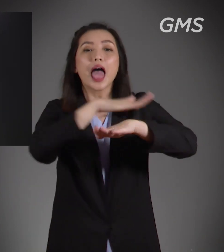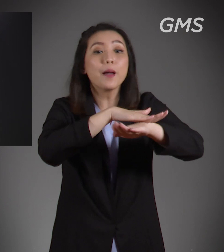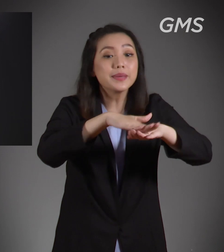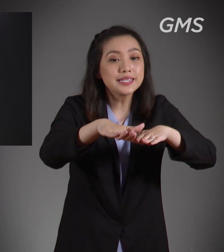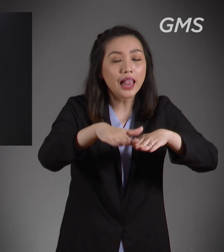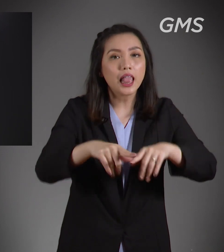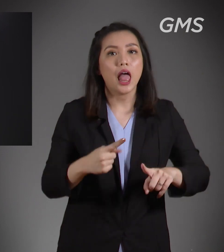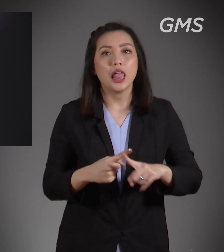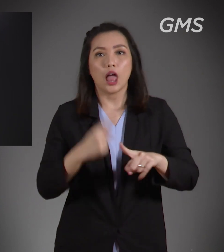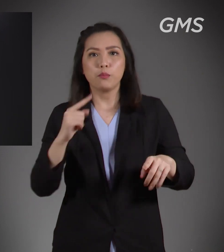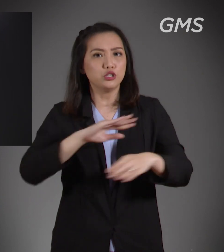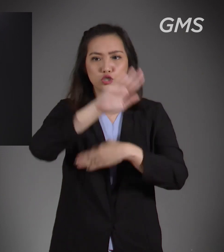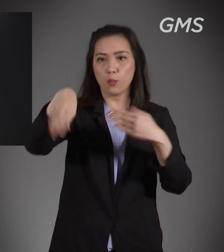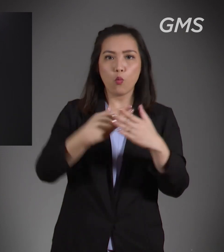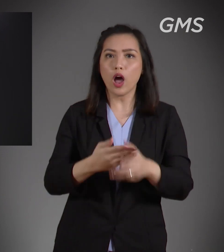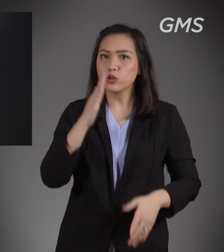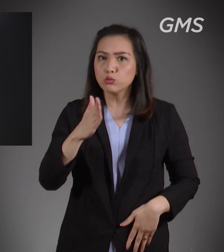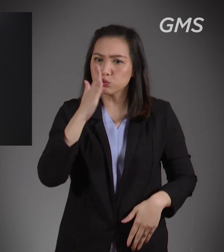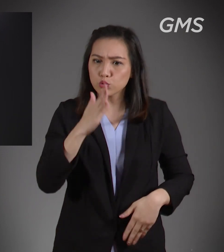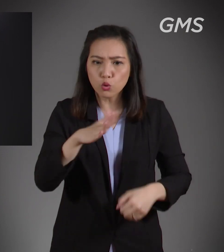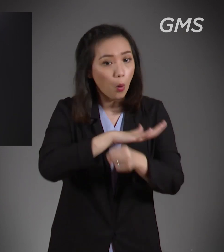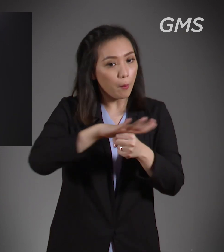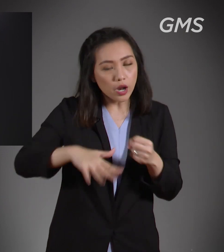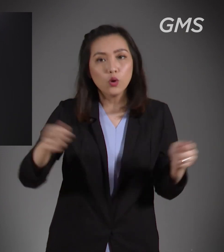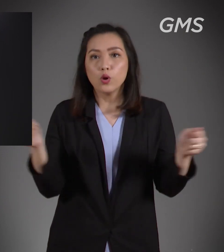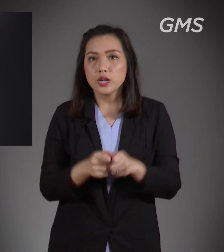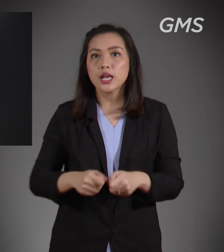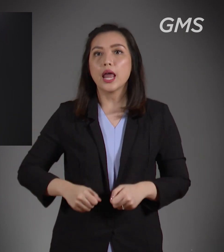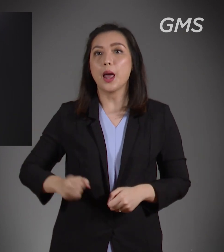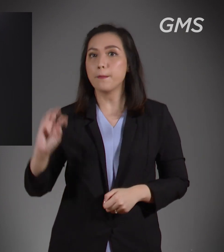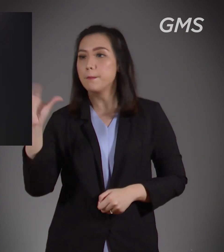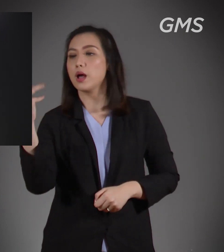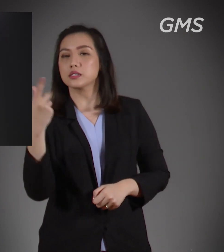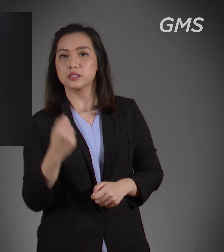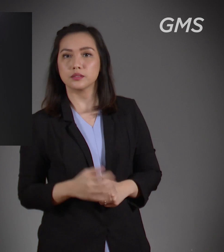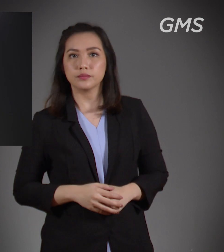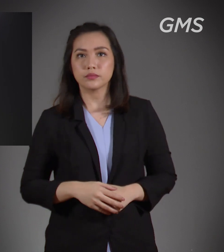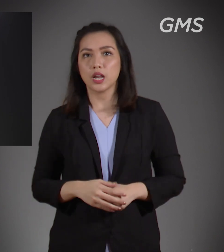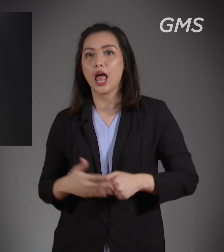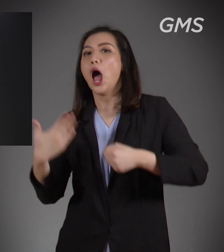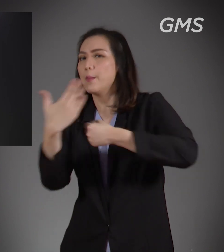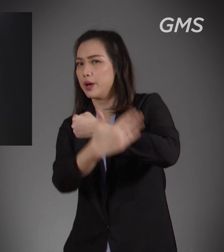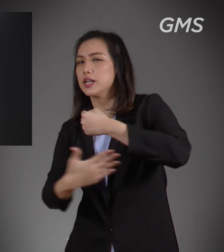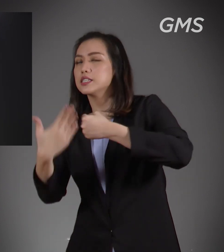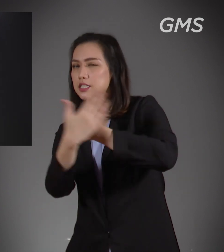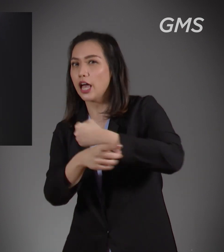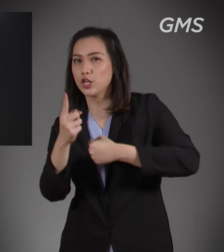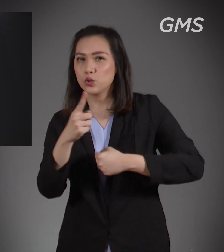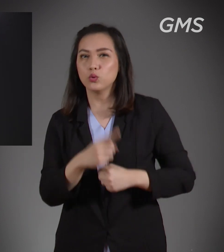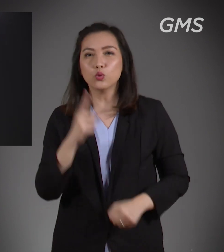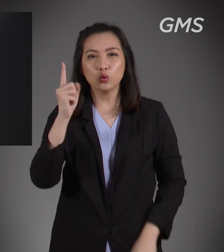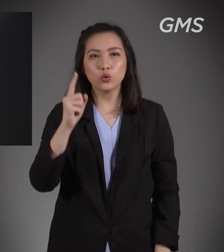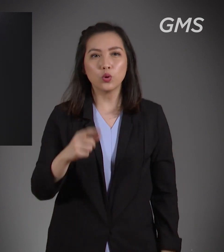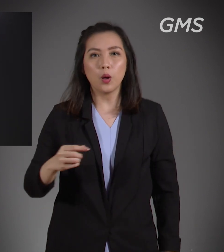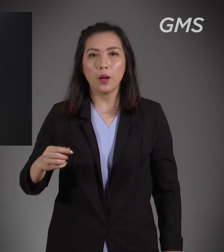solid. Jadi perisainya itu bukan hanya untuk perang, tapi juga untuk mencerminkan kemuliaan kerajaan Salomo waktu